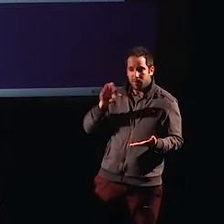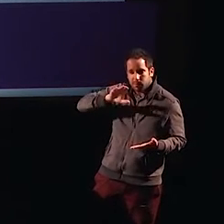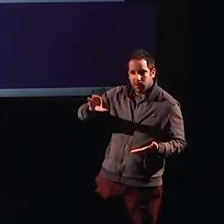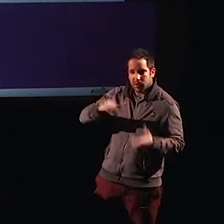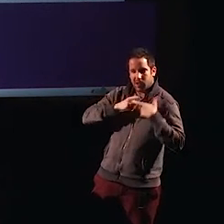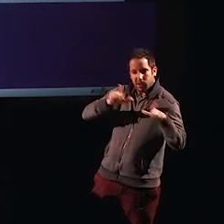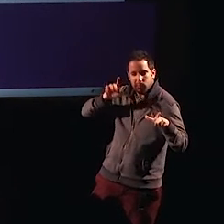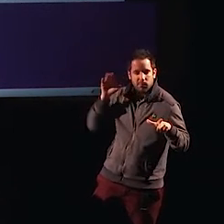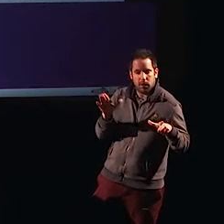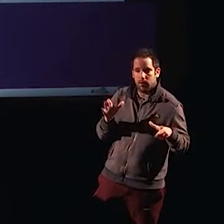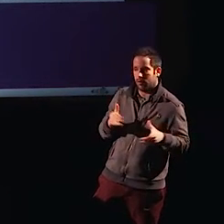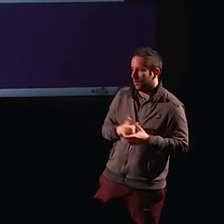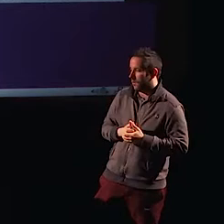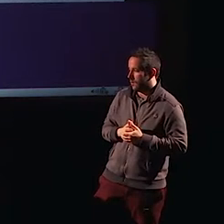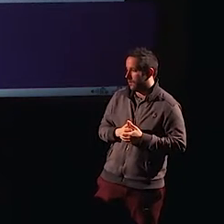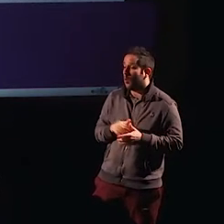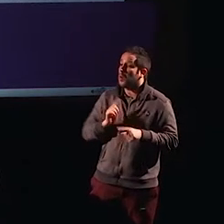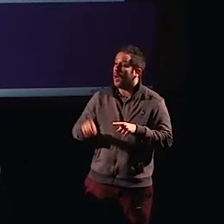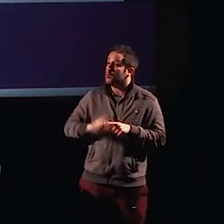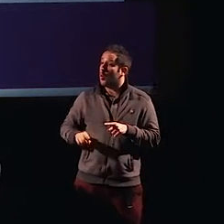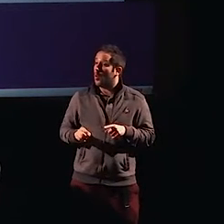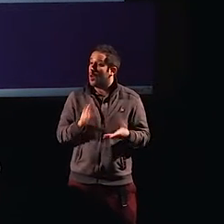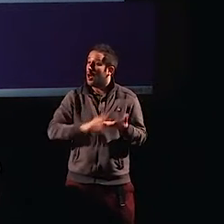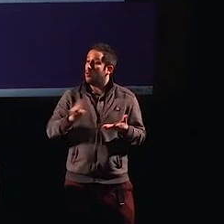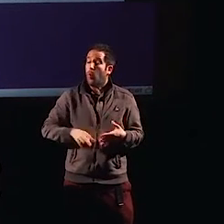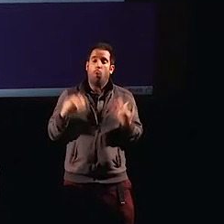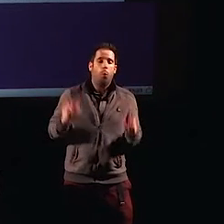c'est pour ça que c'est pas forcément quelque chose de classique comme lecture.